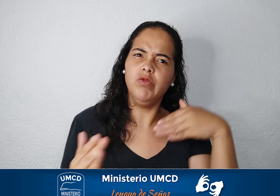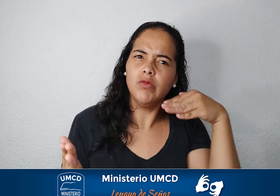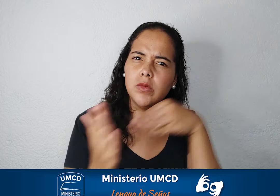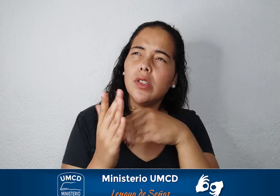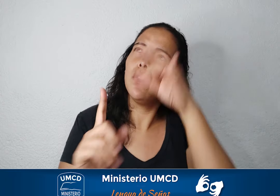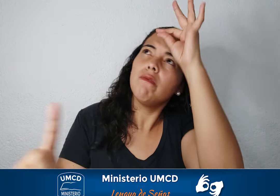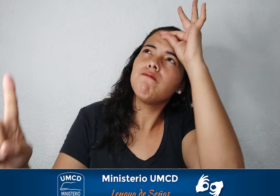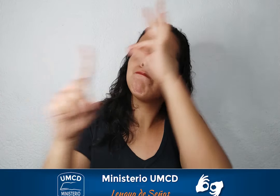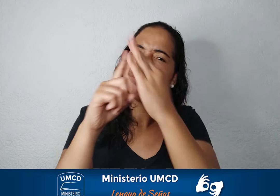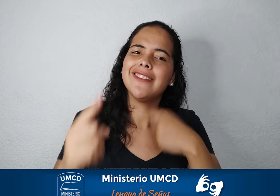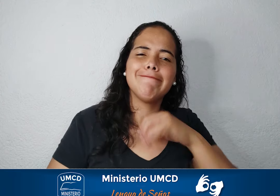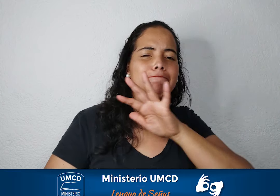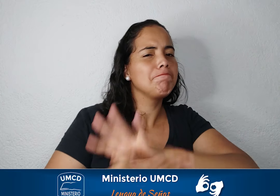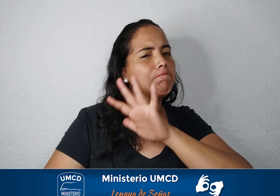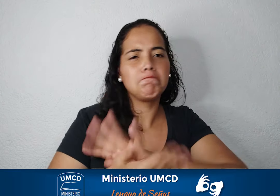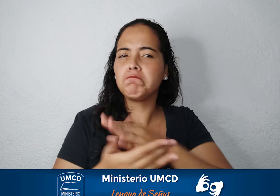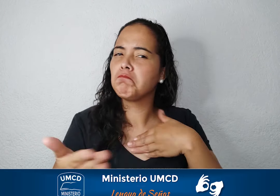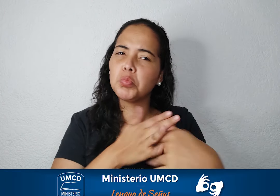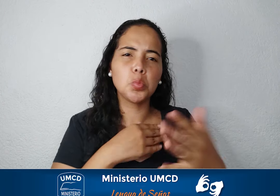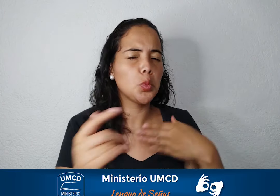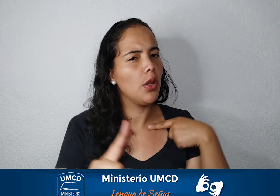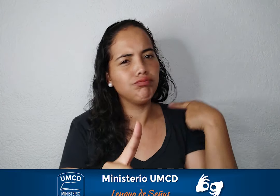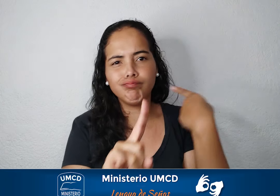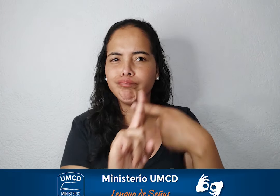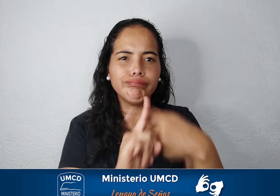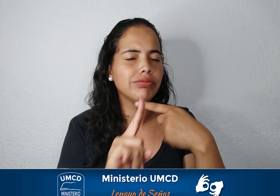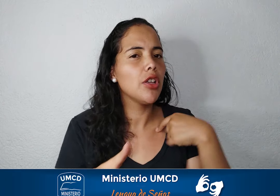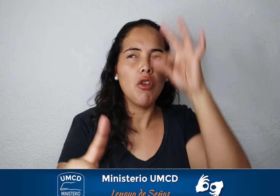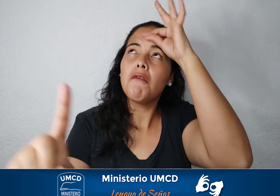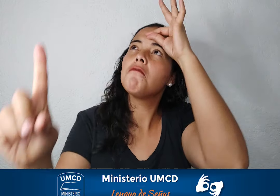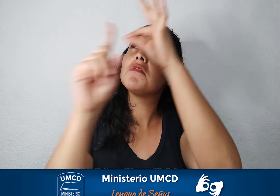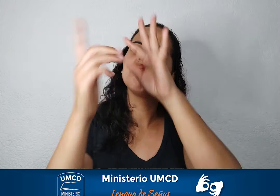puede tranquilizar nuestros pensamientos,